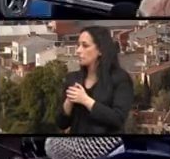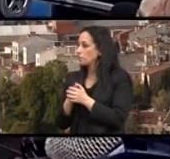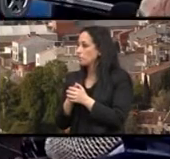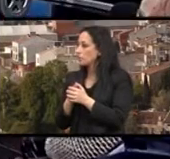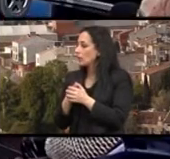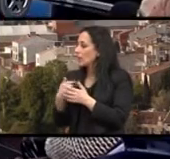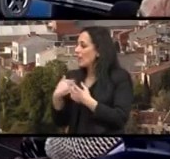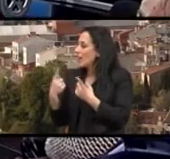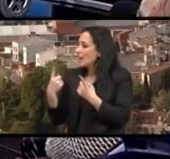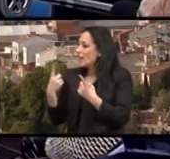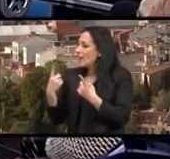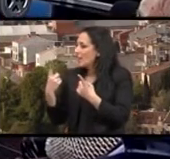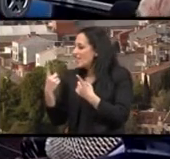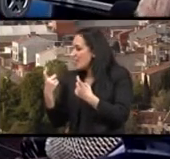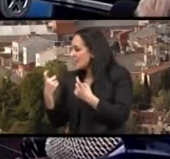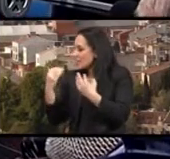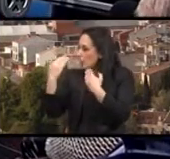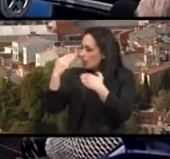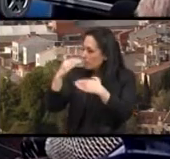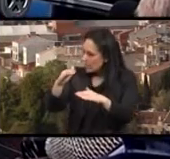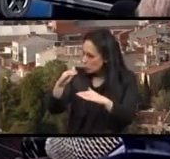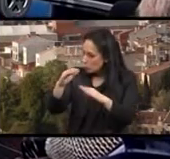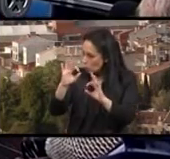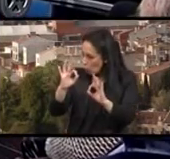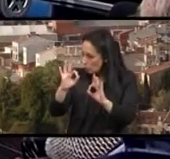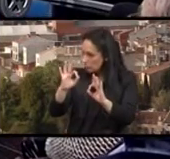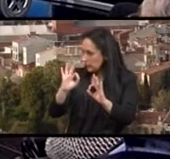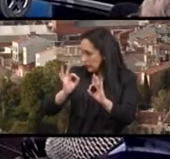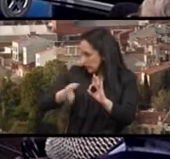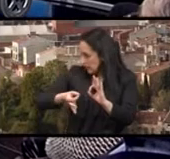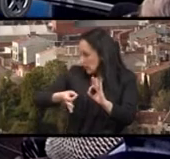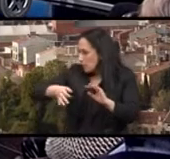Més que necessitar el pis en si, que dius, bueno,